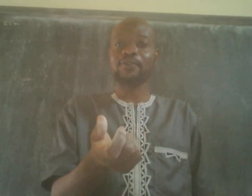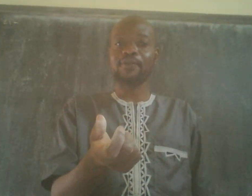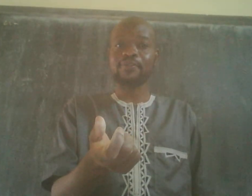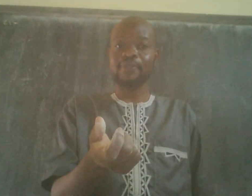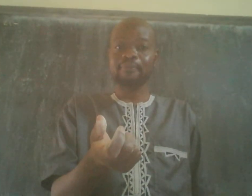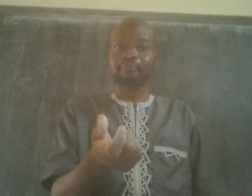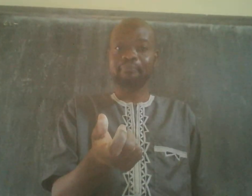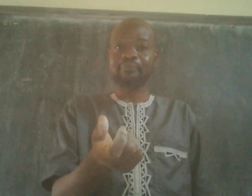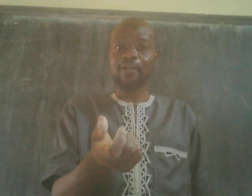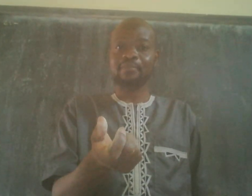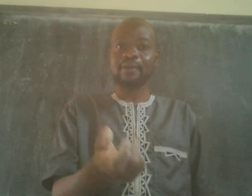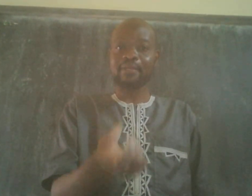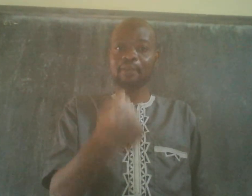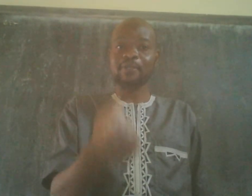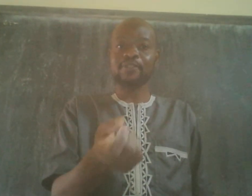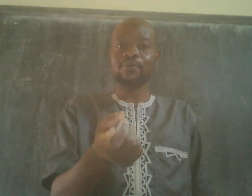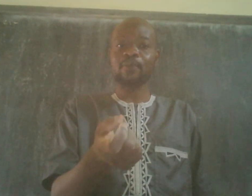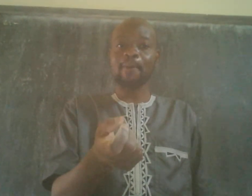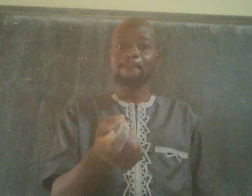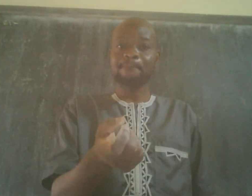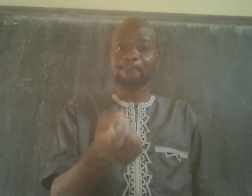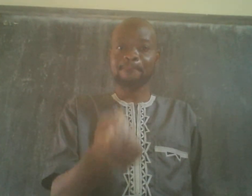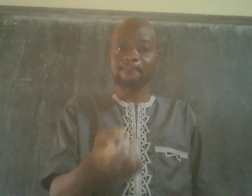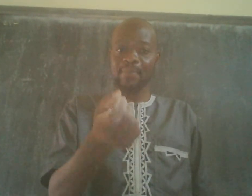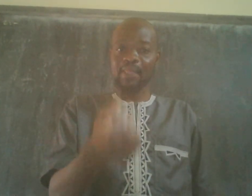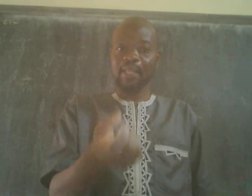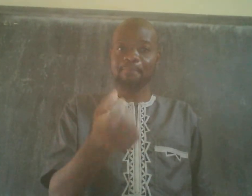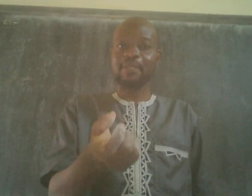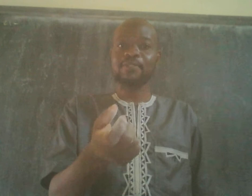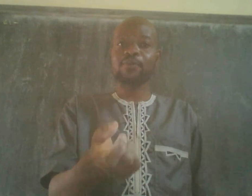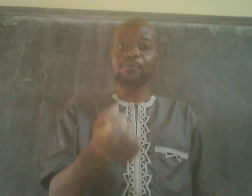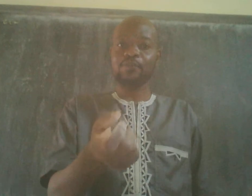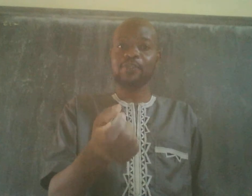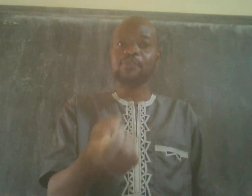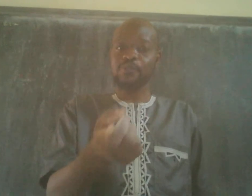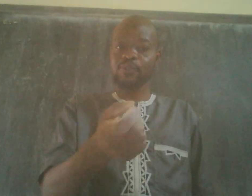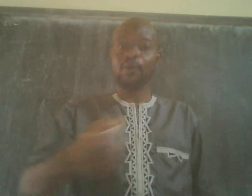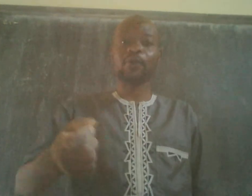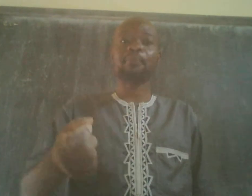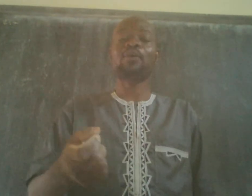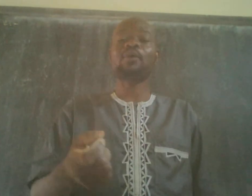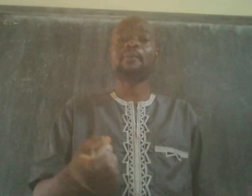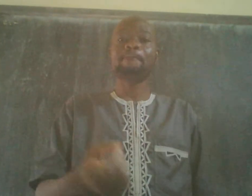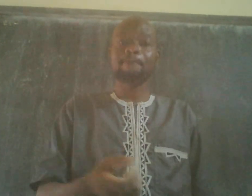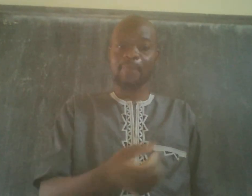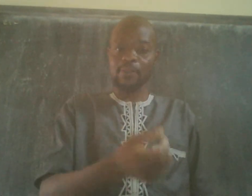l'utérus. C'est comme ça, il empêche quoi? Il empêche que le fœtus ne sort pas quoi,